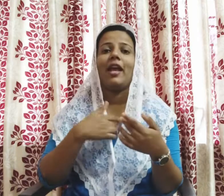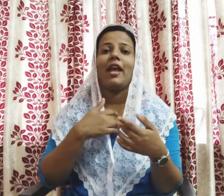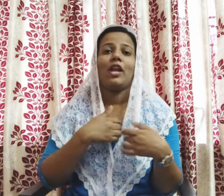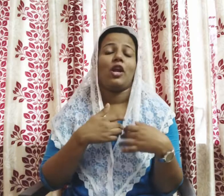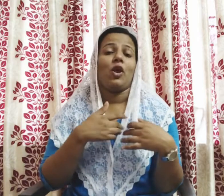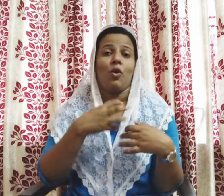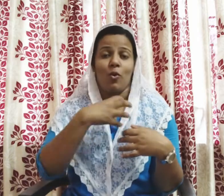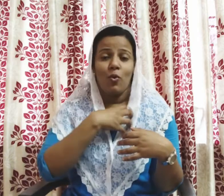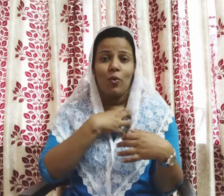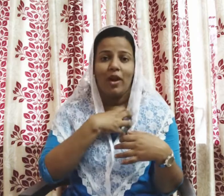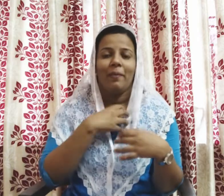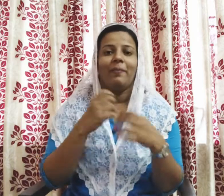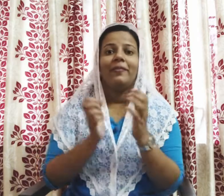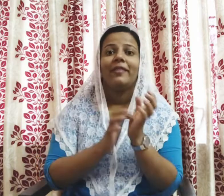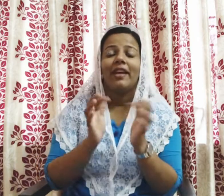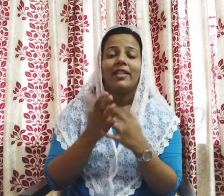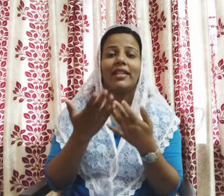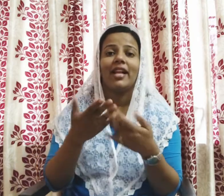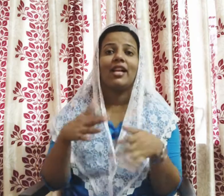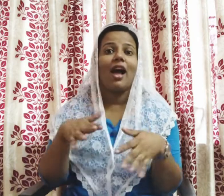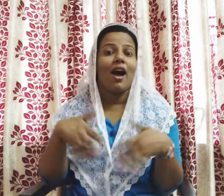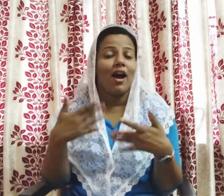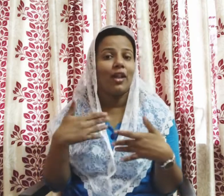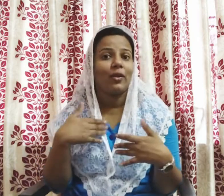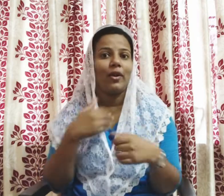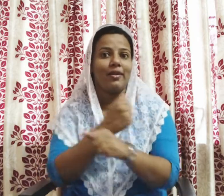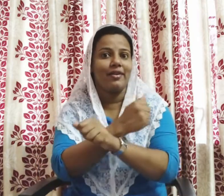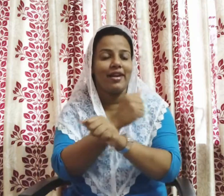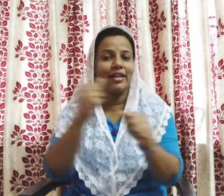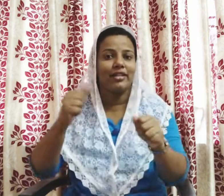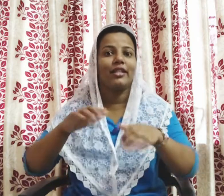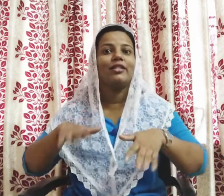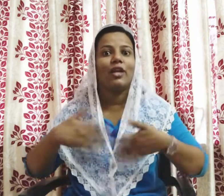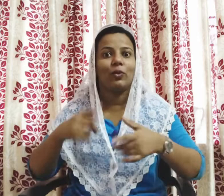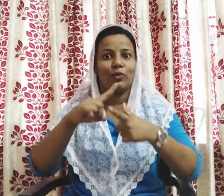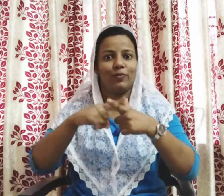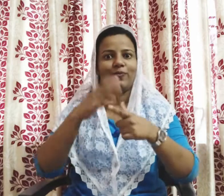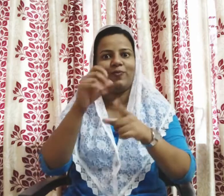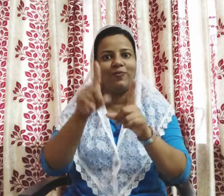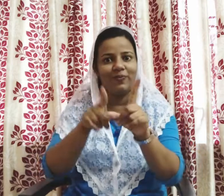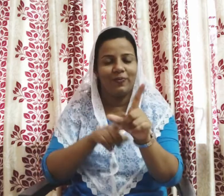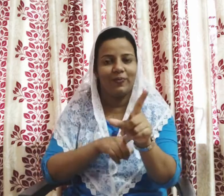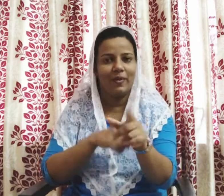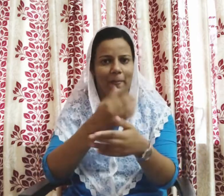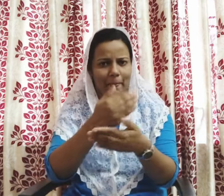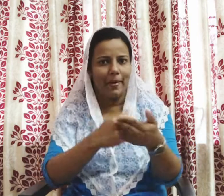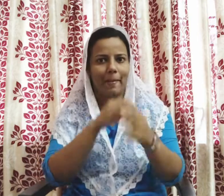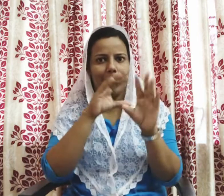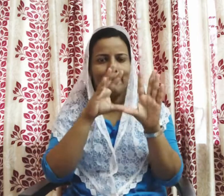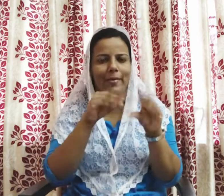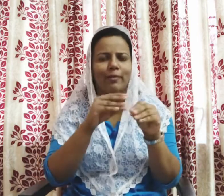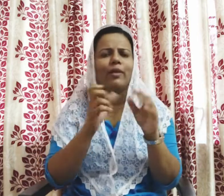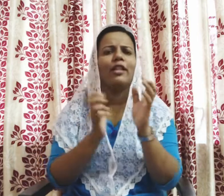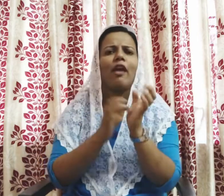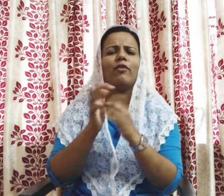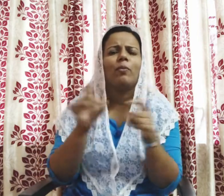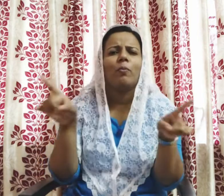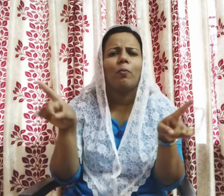ഉള്ളം യഹോവയിൽ ആനന്ദിക്കും, അവൻ്റെ രക്ഷയിൽ സന്തോഷിക്കും. 10 യഹോവേ അങ്ങേക്ക് തുല്യനാർ,